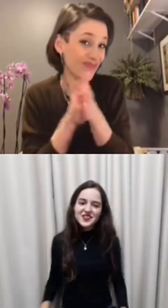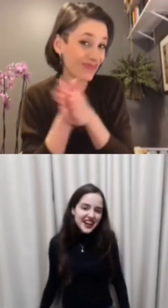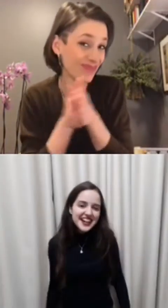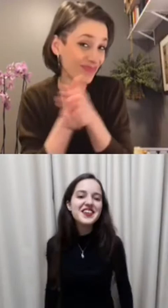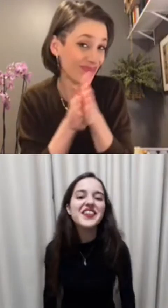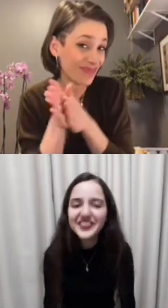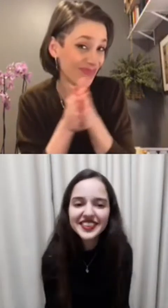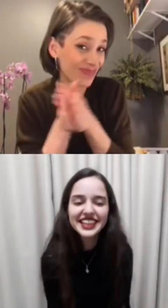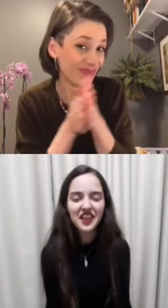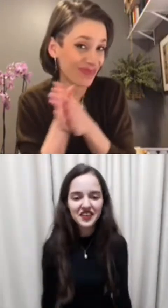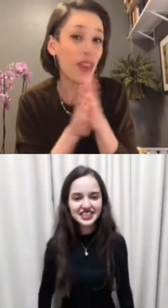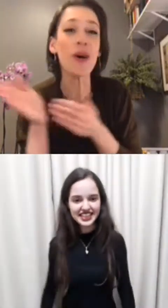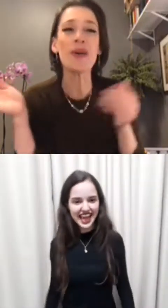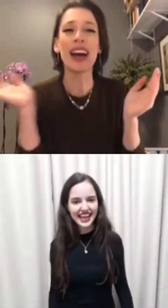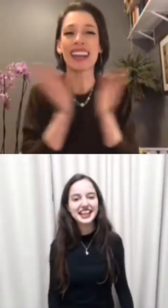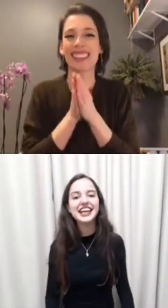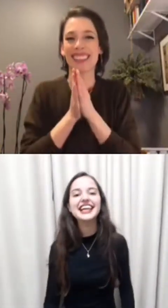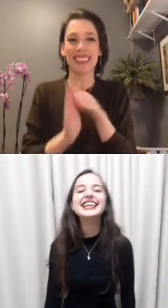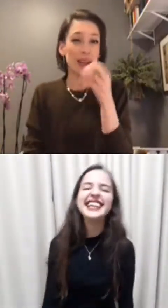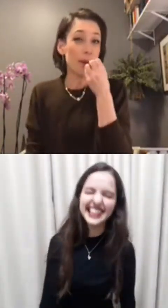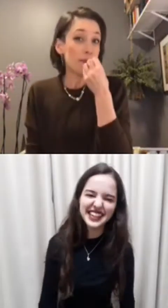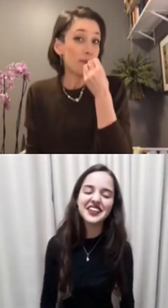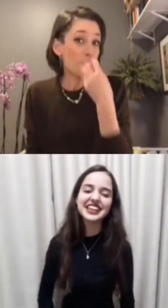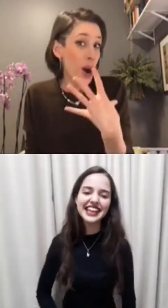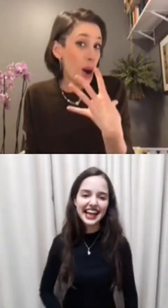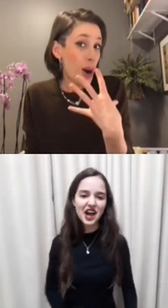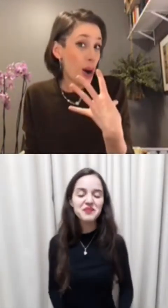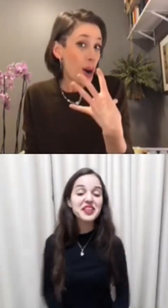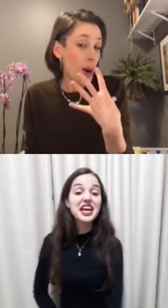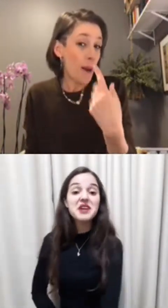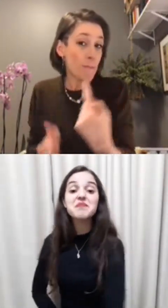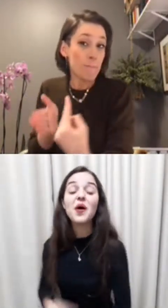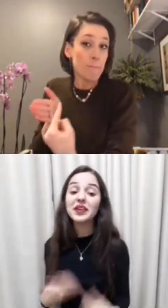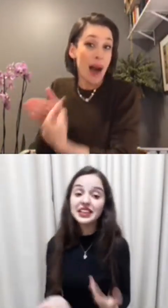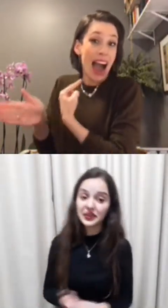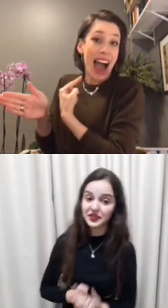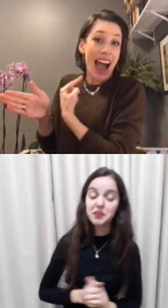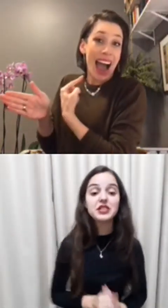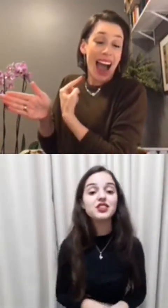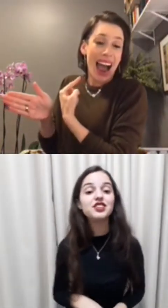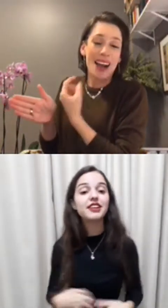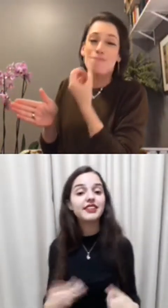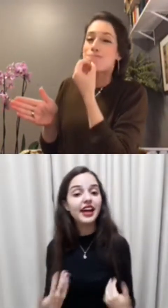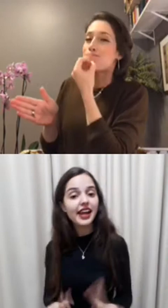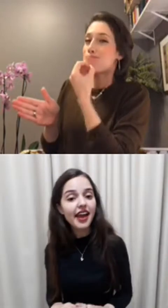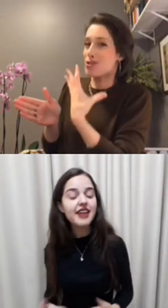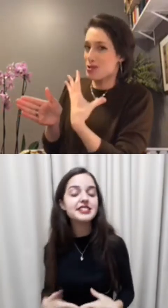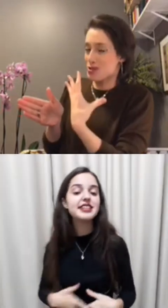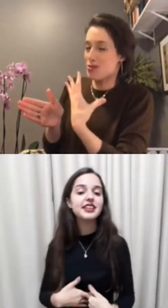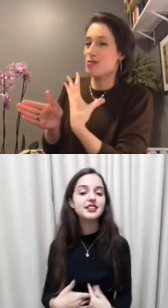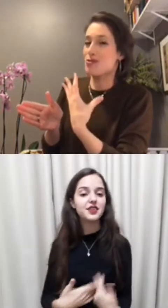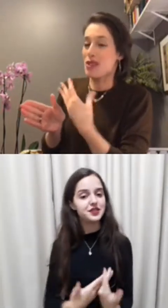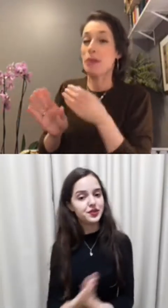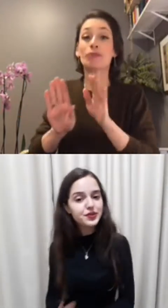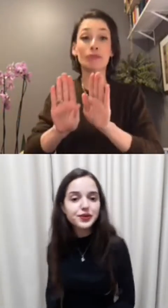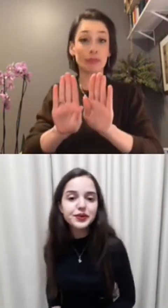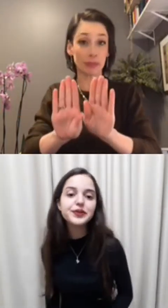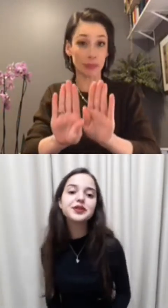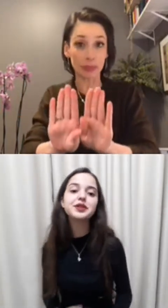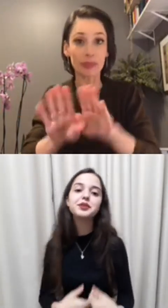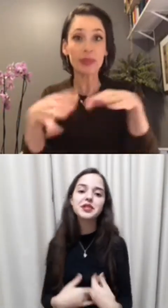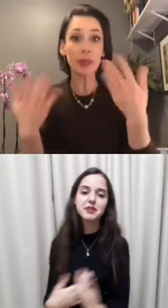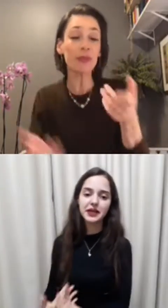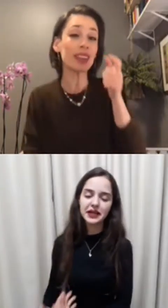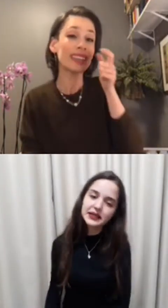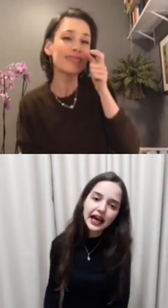Boa pergunta, gostei. Boa! Muito legal. Bom, então, depois que eu tive interesse, conheci o